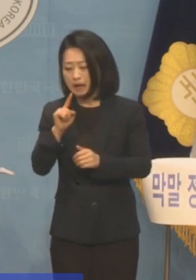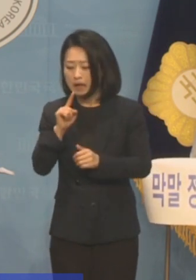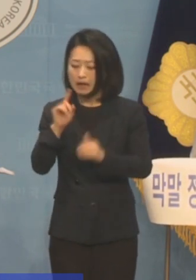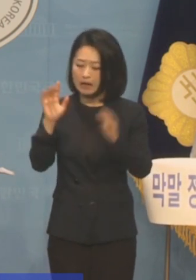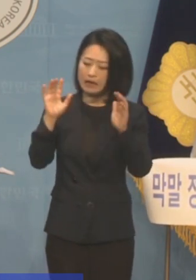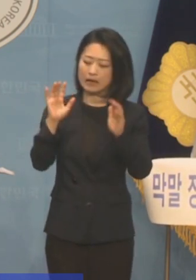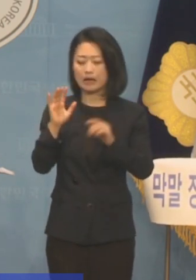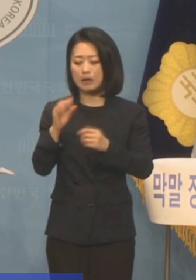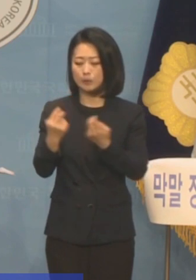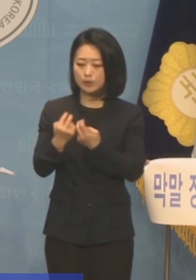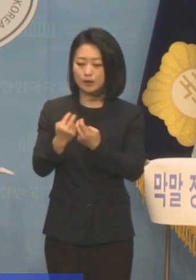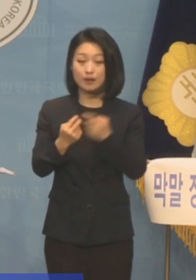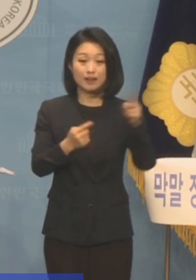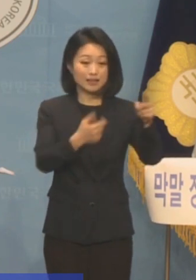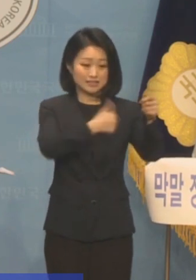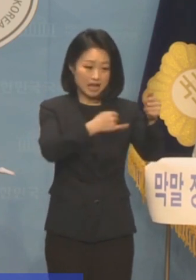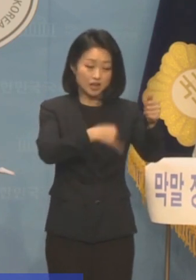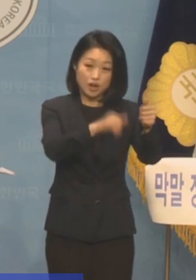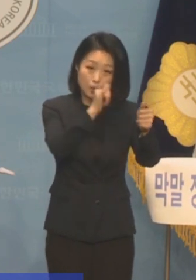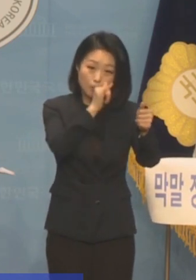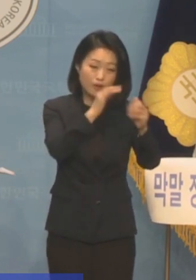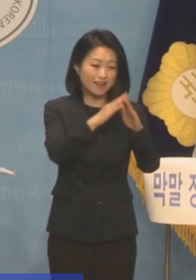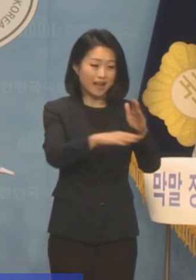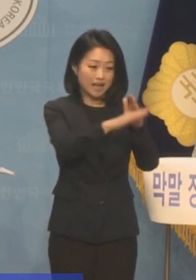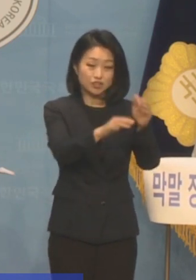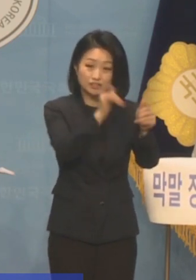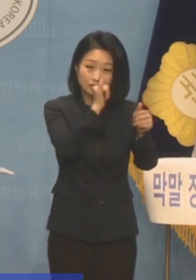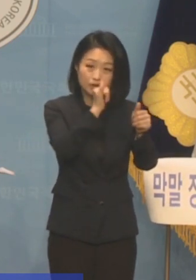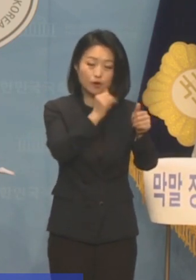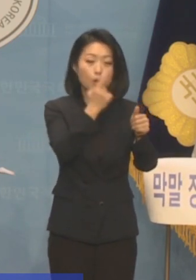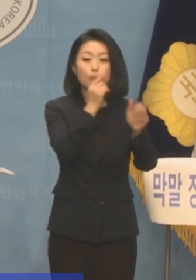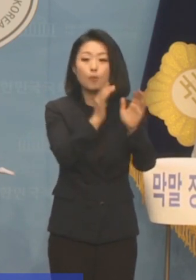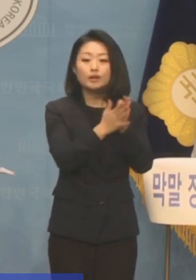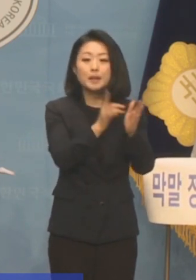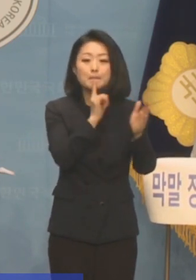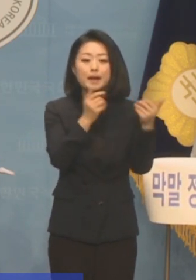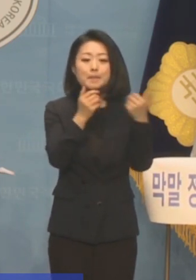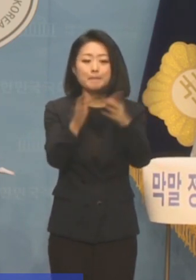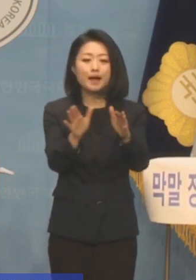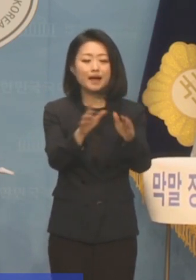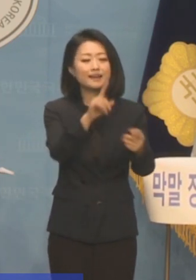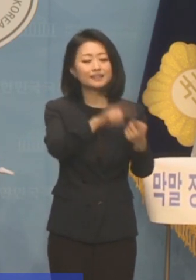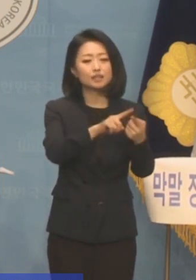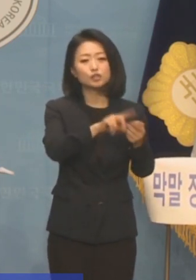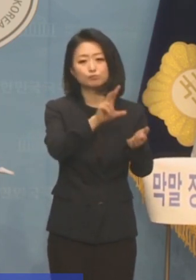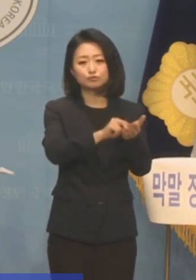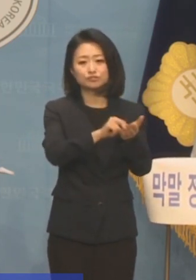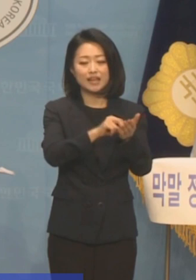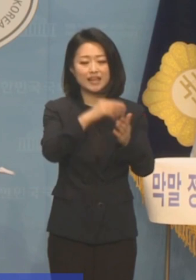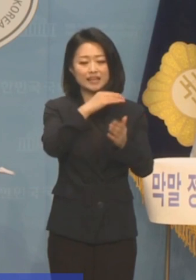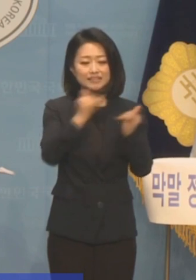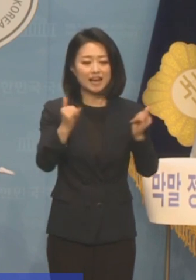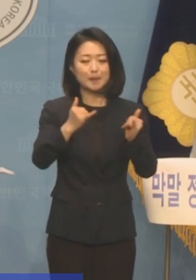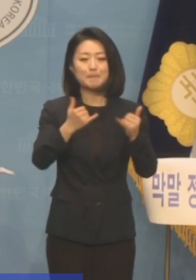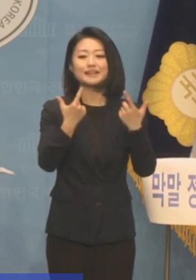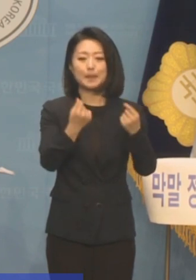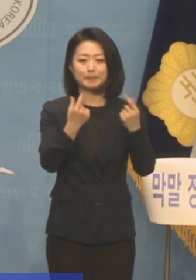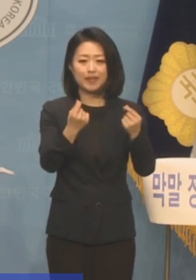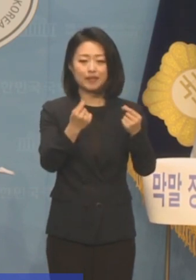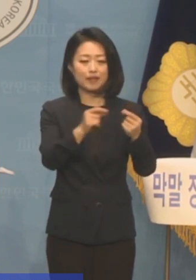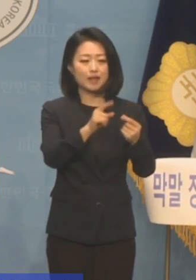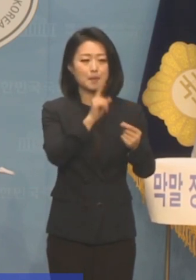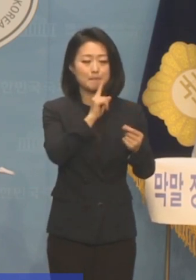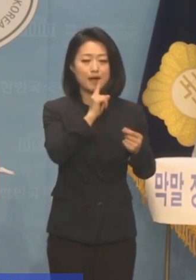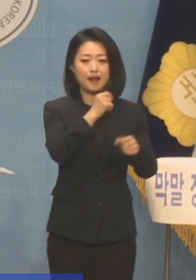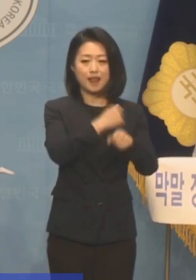자신도 가정이 있고 자녀가 있을 것이니 자신이 어떻게 처신해야 인간다운 것인가를 자각하여 주말할 것